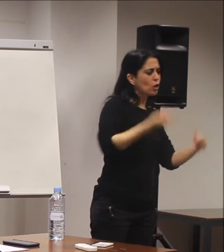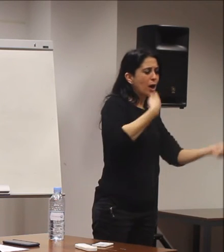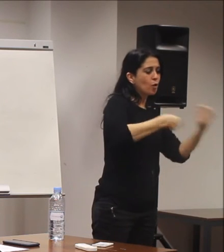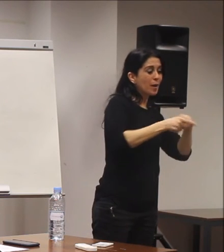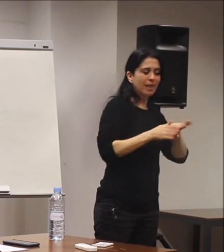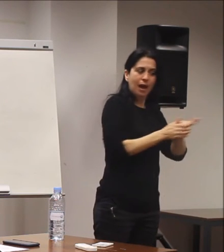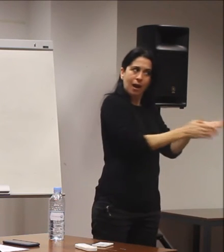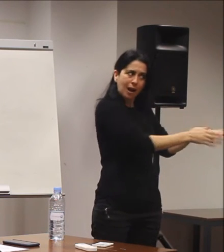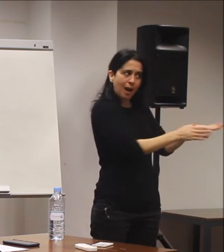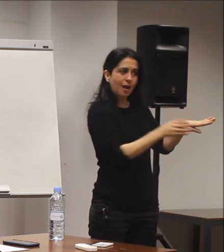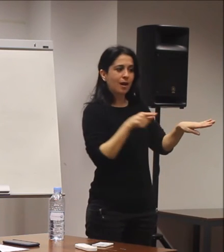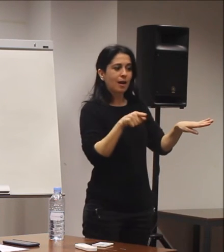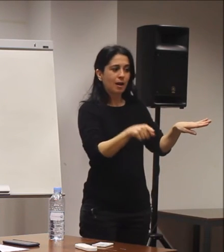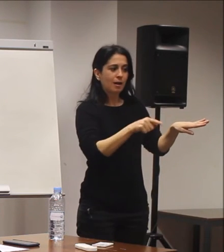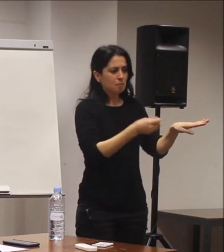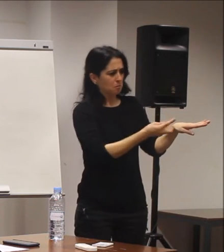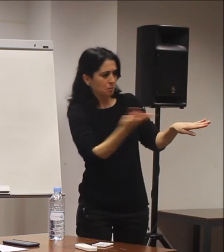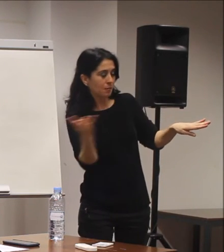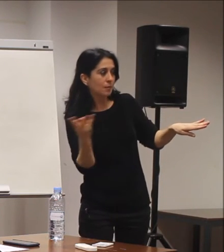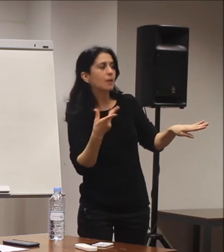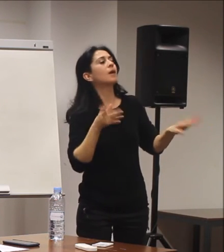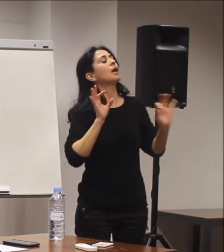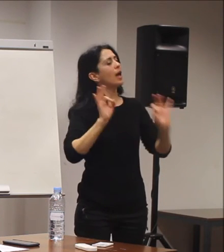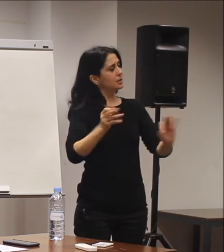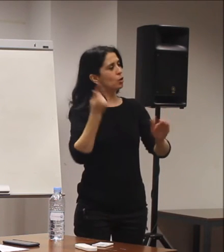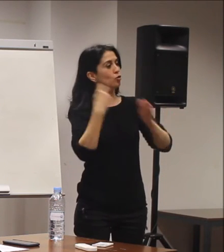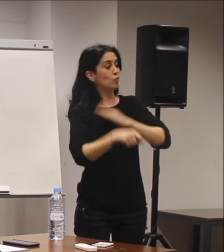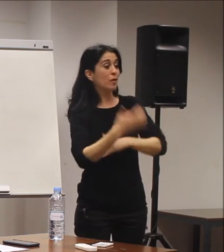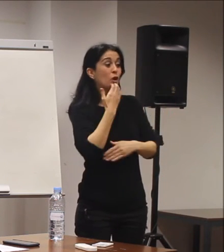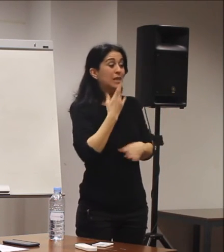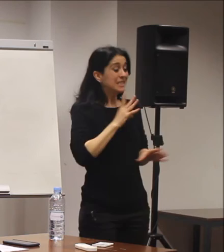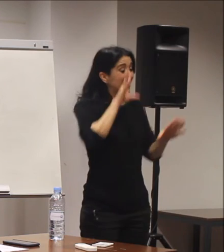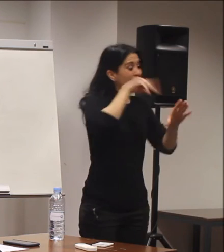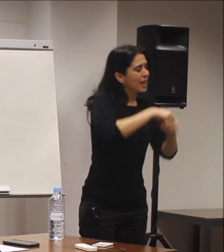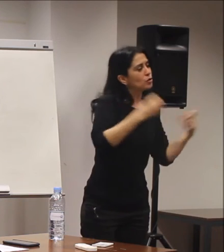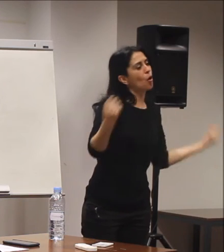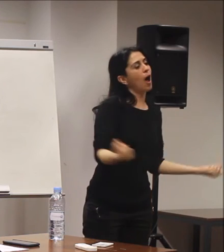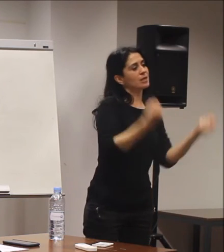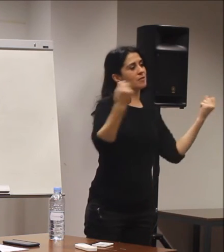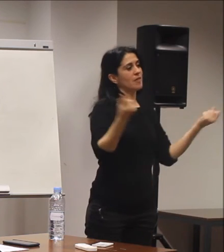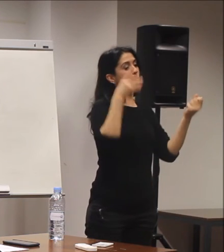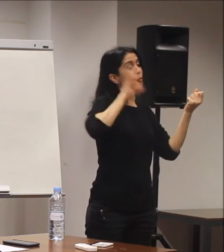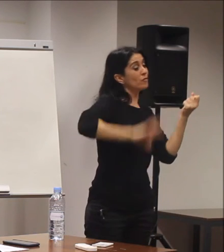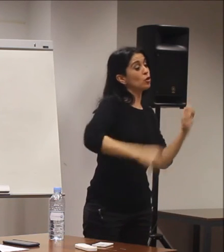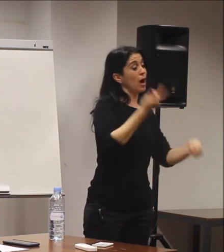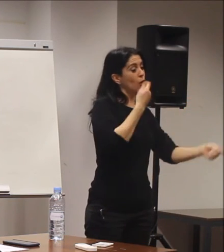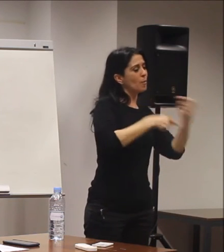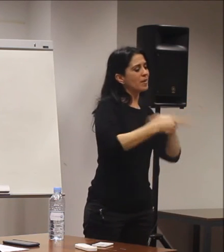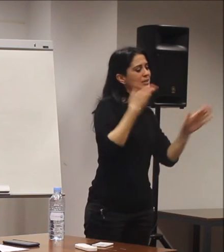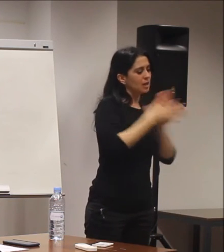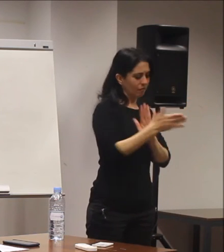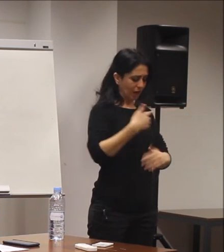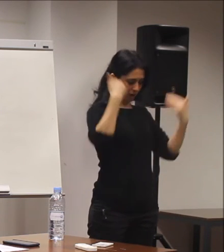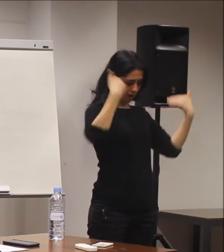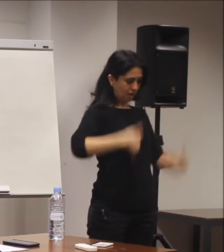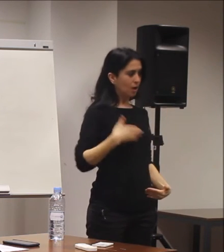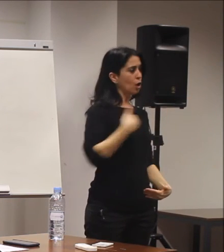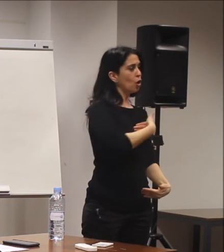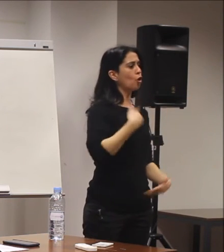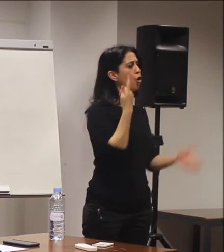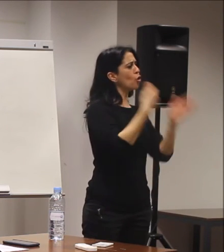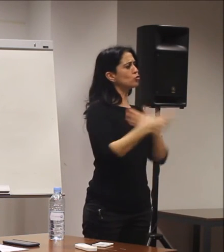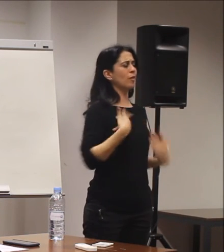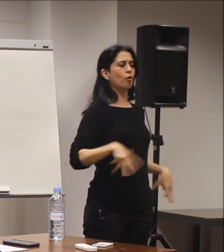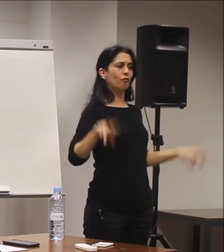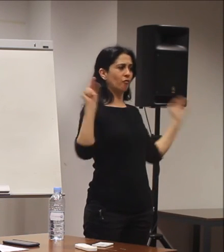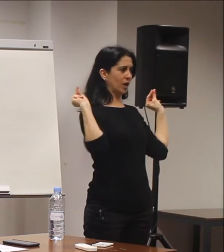lo pides dentro de una actividad profesional o comercial, ya dejas de ser consumidor. Así lo entiende nuestro ordenamiento jurídico. Si